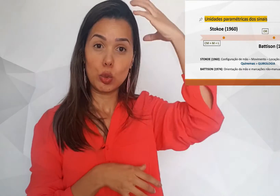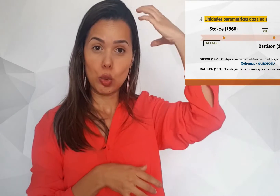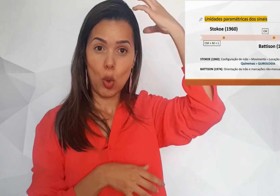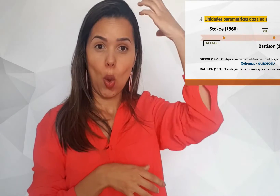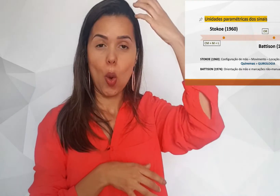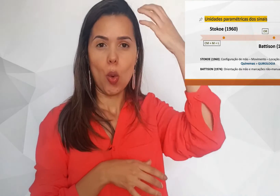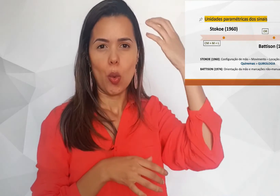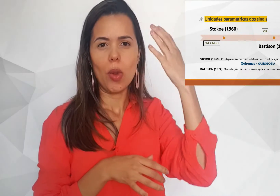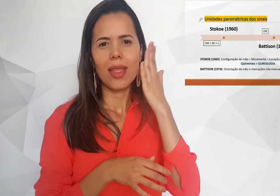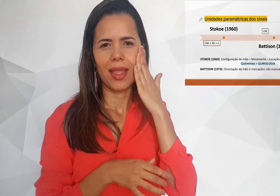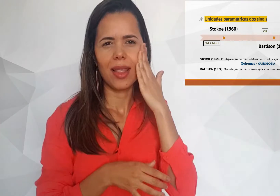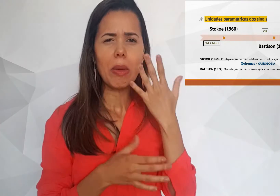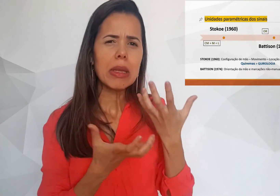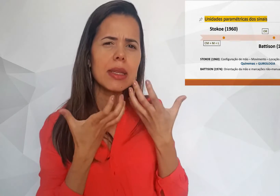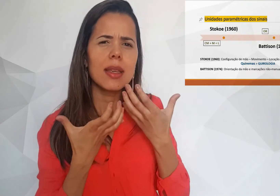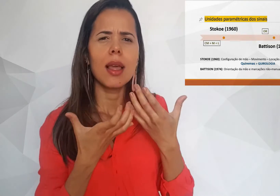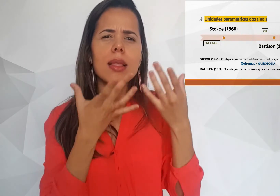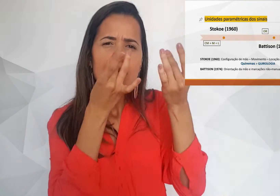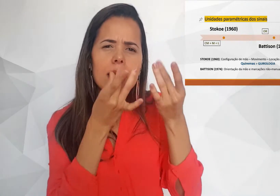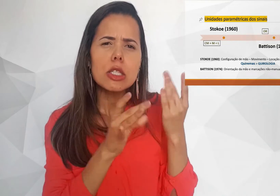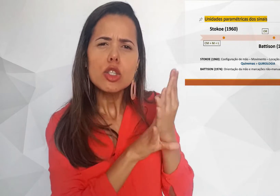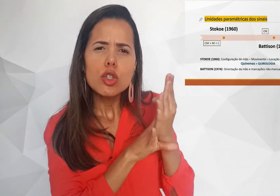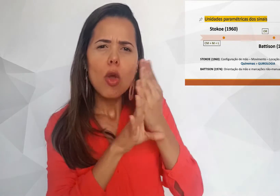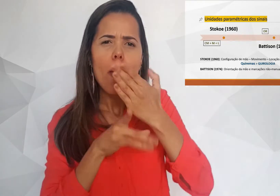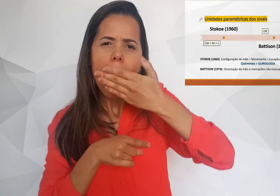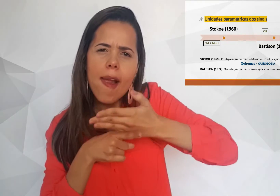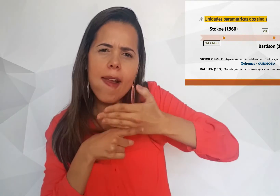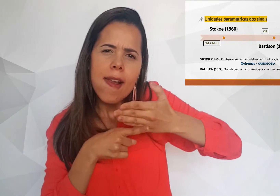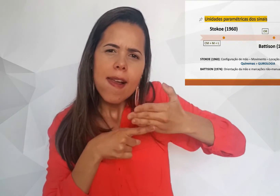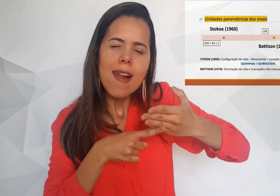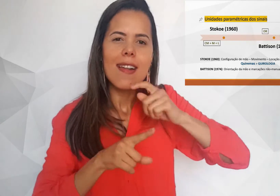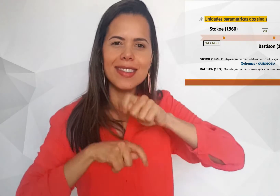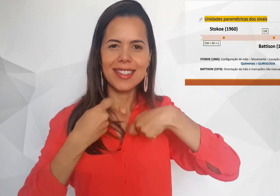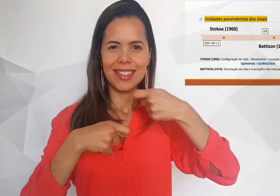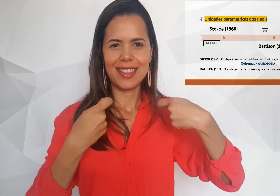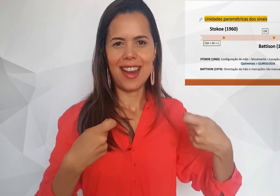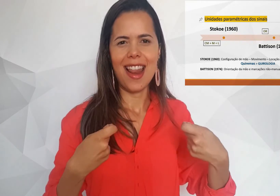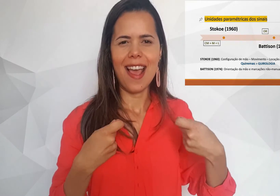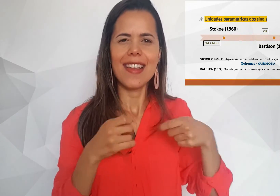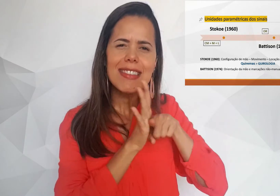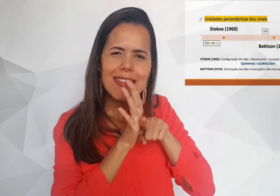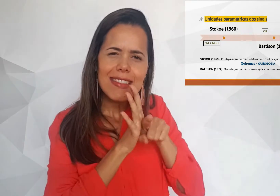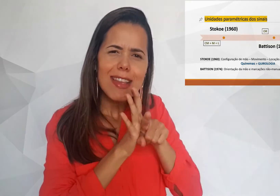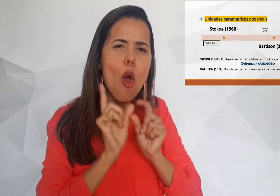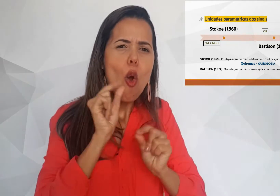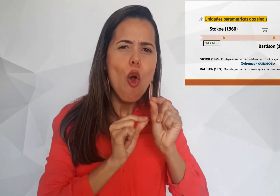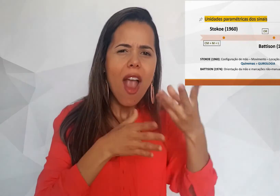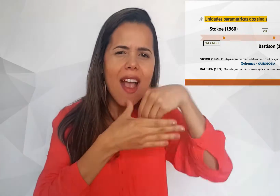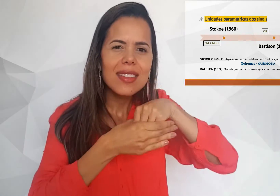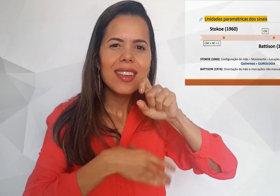sobre um viés estruturalista de análise linguística. Ele quer descrever, segmentar, dissecar as línguas de sinais e descobrir o